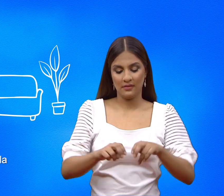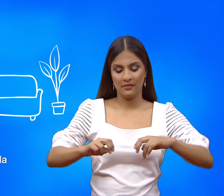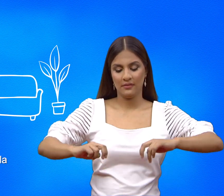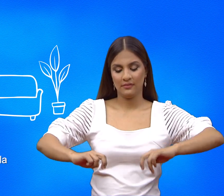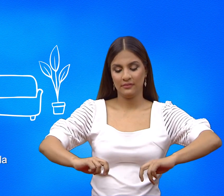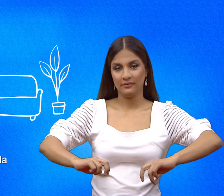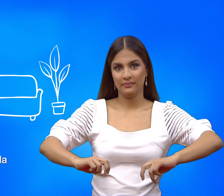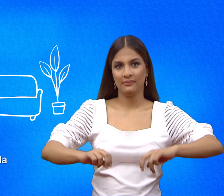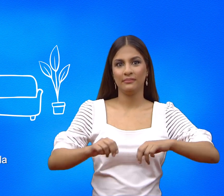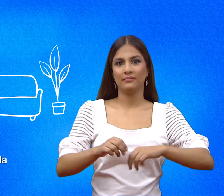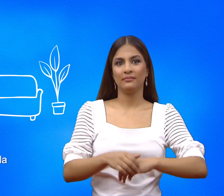sala